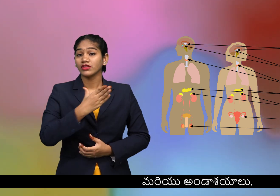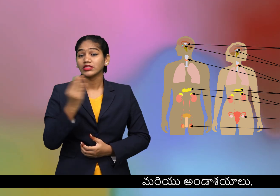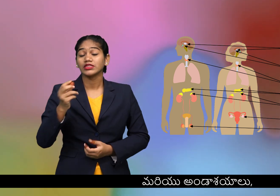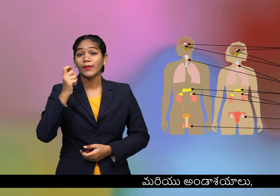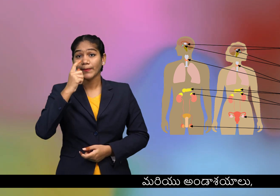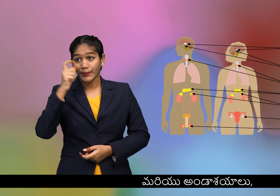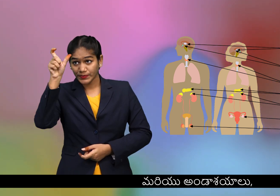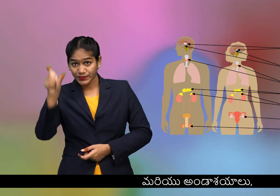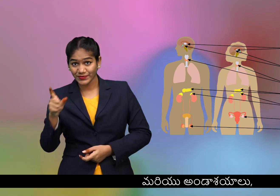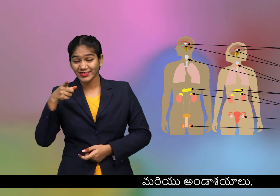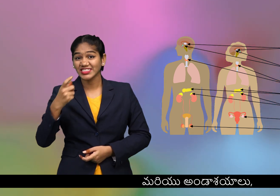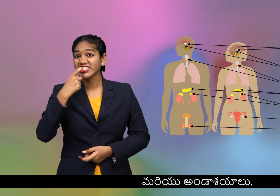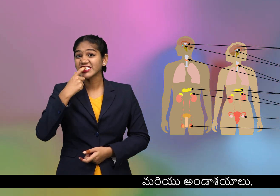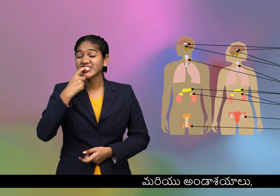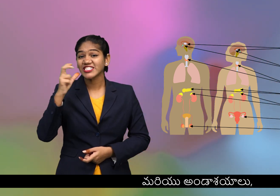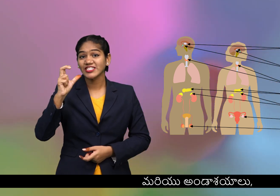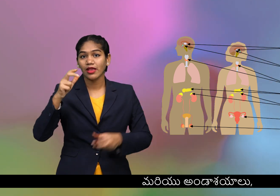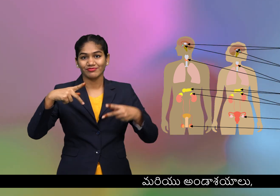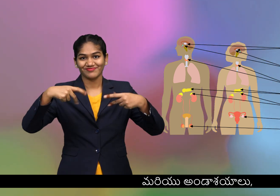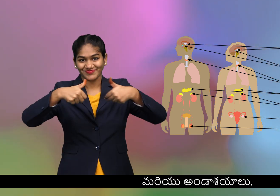మరియు అండాశయాలు